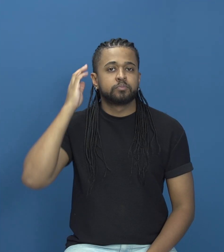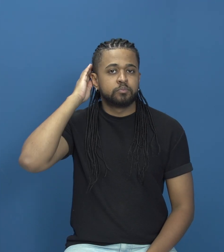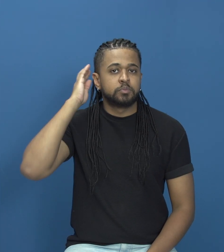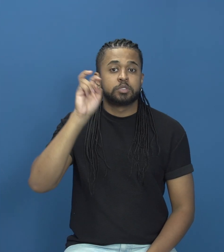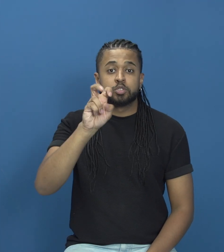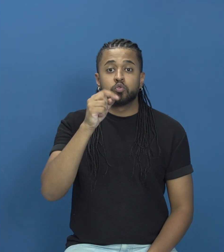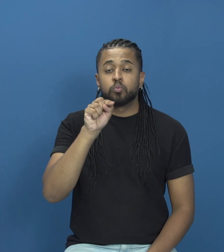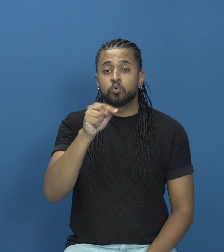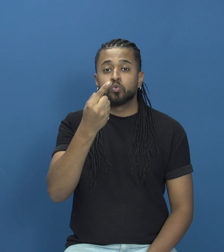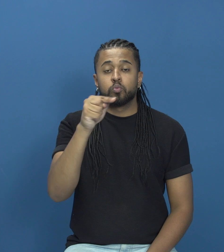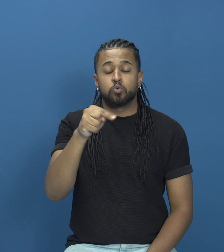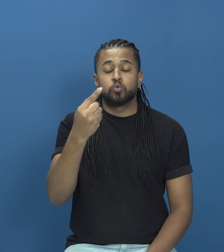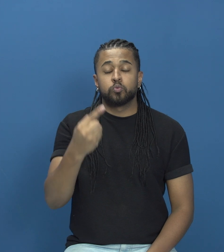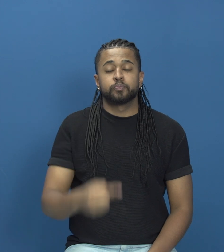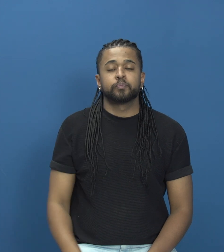5.1.1.